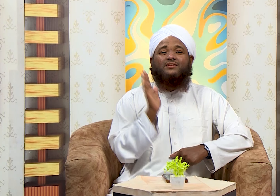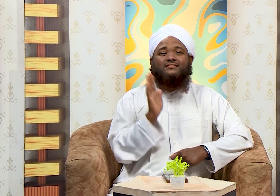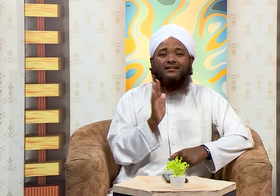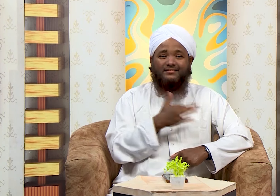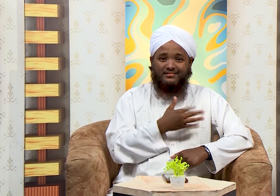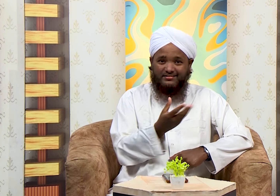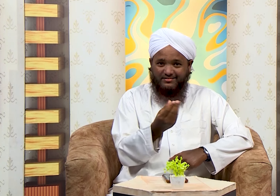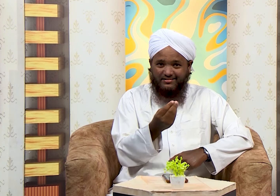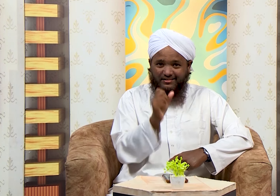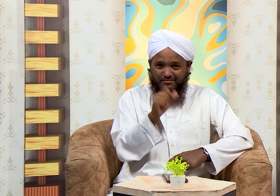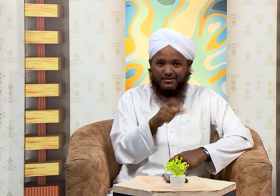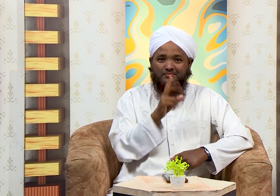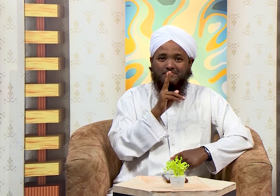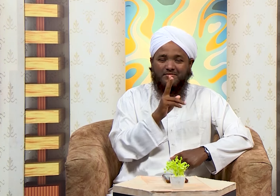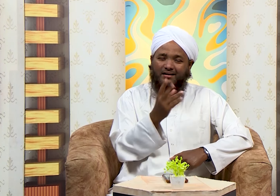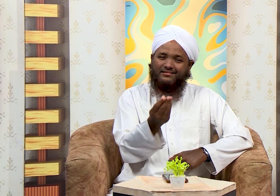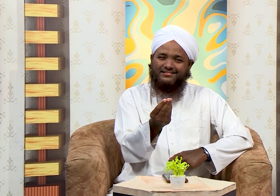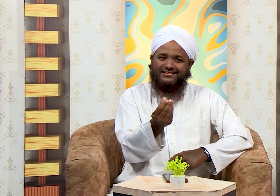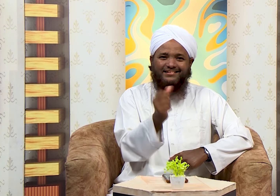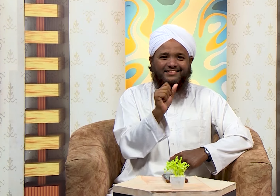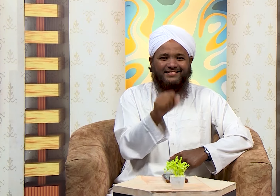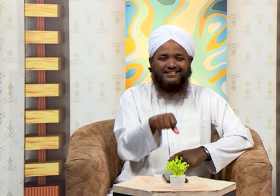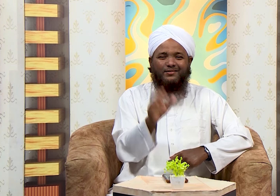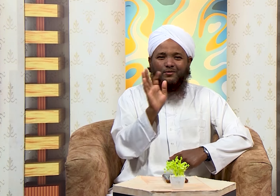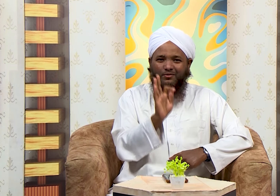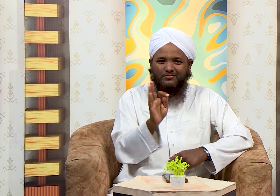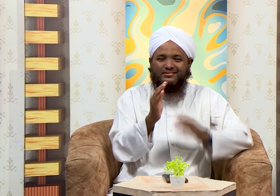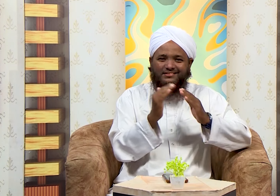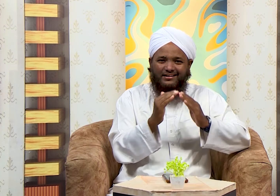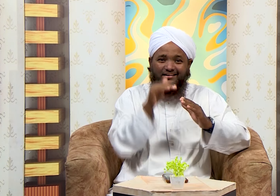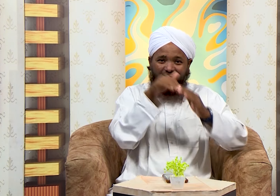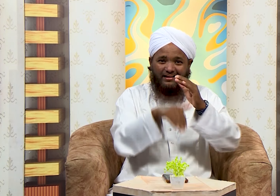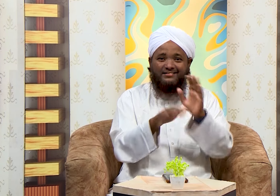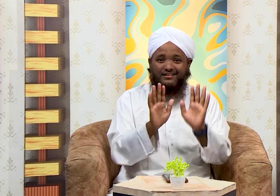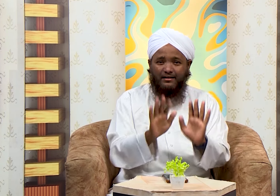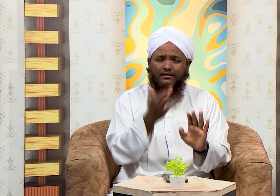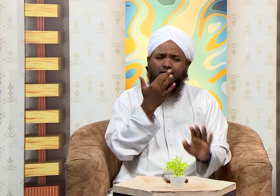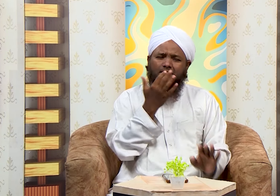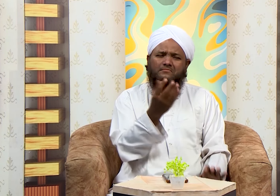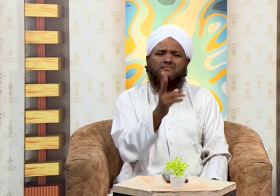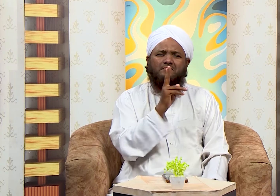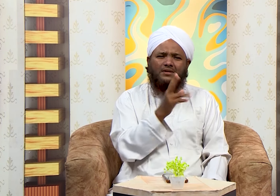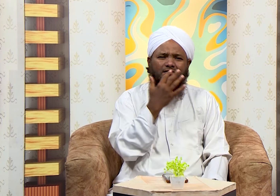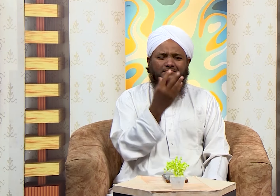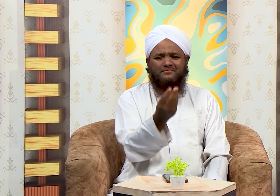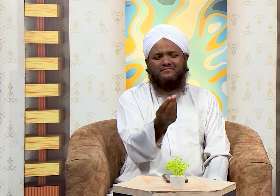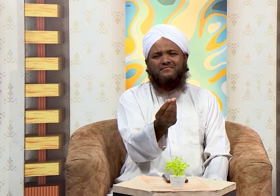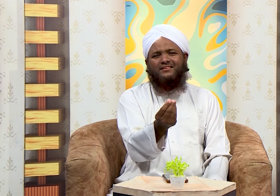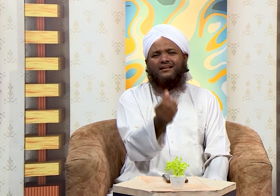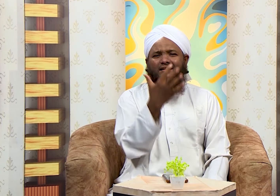اپنے گھر کا اپنے آفیس کا اپنی جہاں بھی شاپ پر ہوتے ہیں کہیں بھی ہوتے ہیں اپنی سراؤنڈنگ کو اچھا کرنا ہے خصورت کرنا ہے